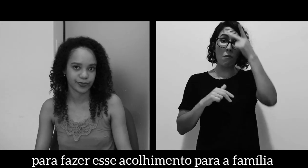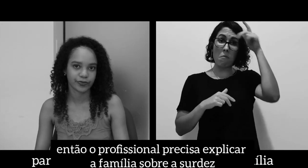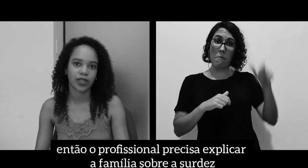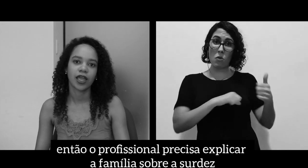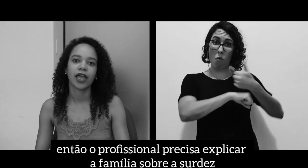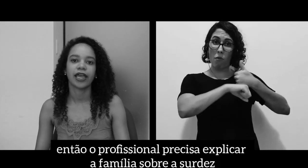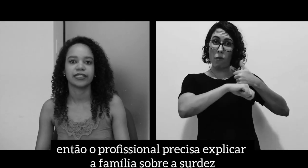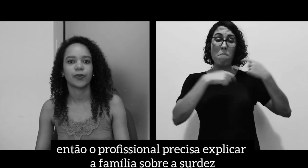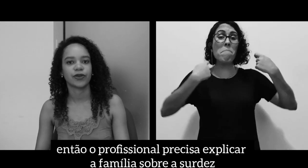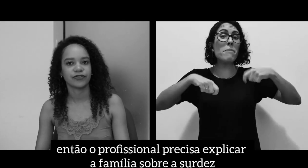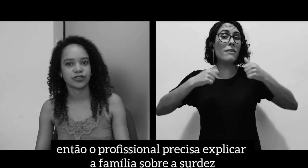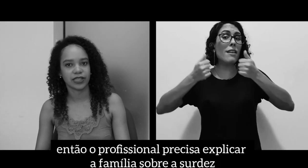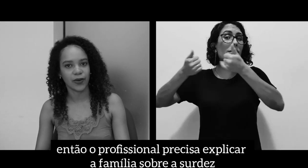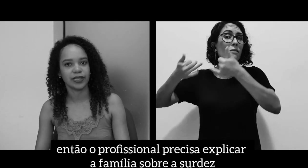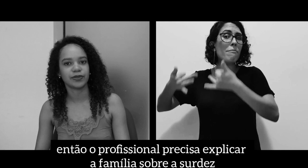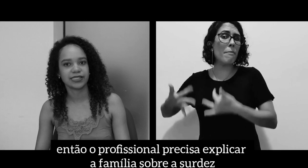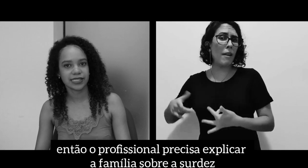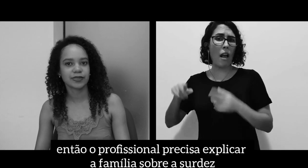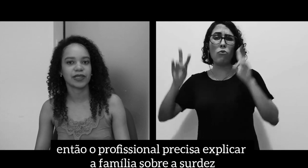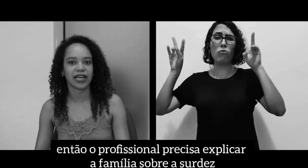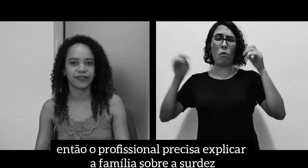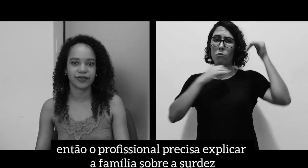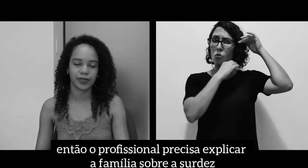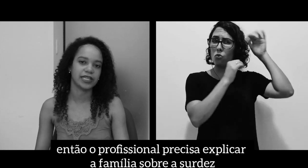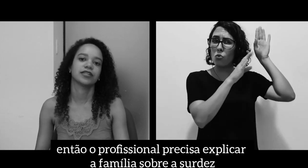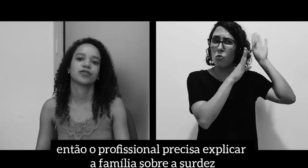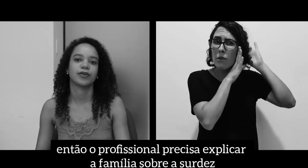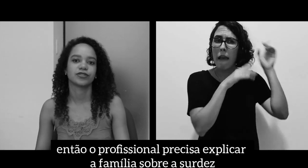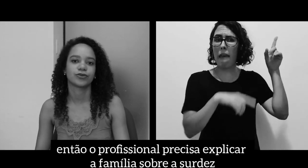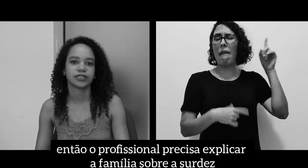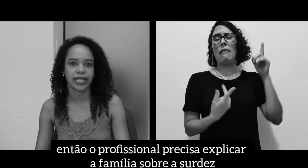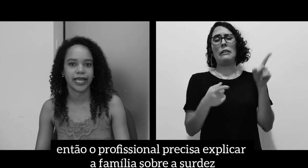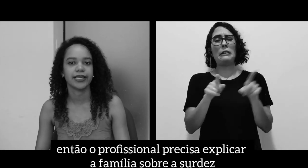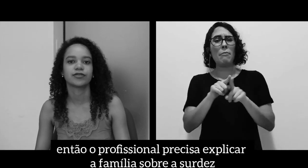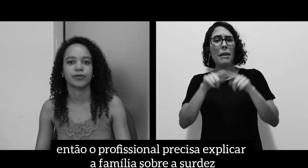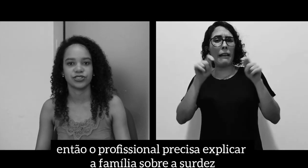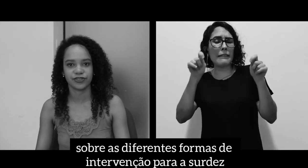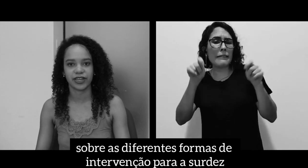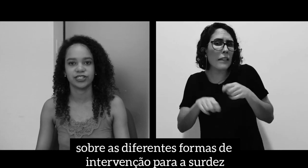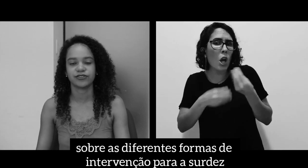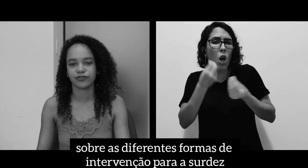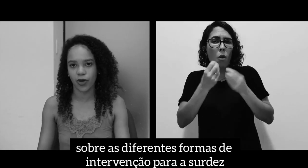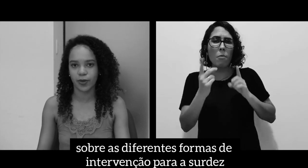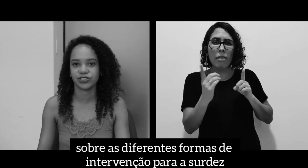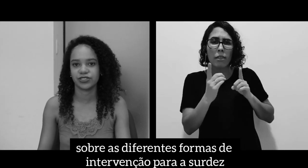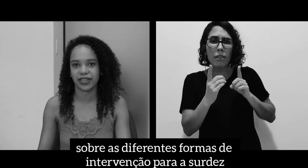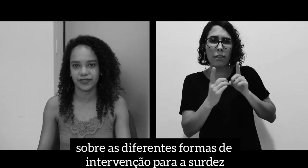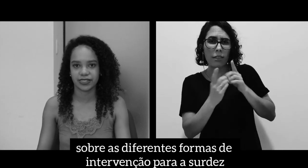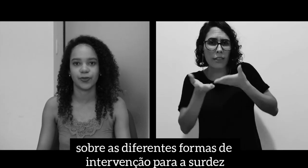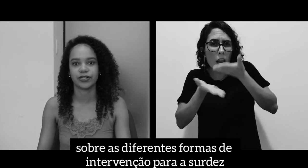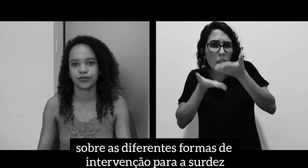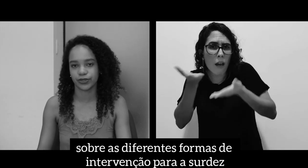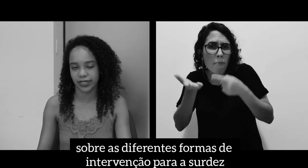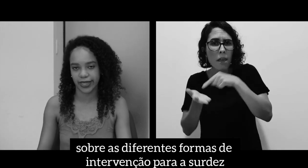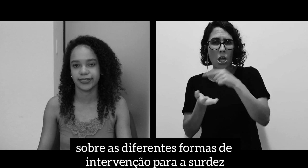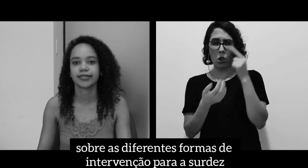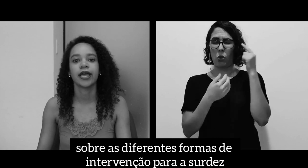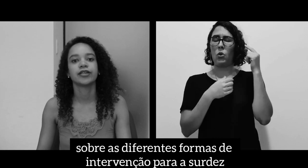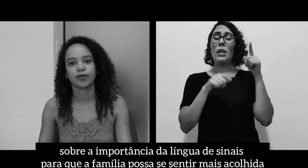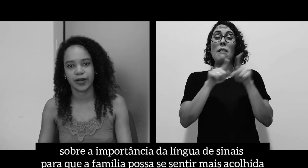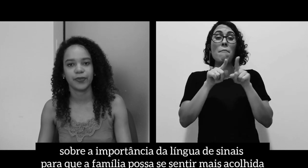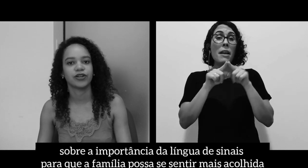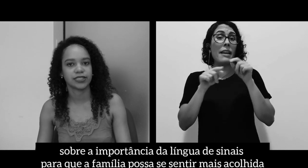família. Então, o profissional ele precisa explicar à família sobre a surdez, sobre as diferentes formas de intervenção para a